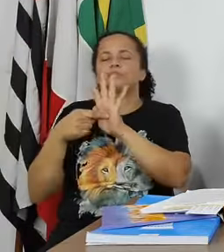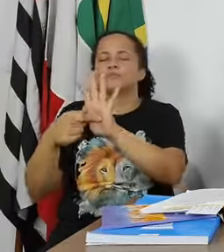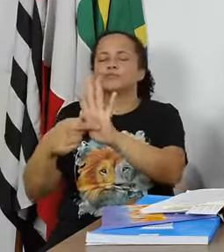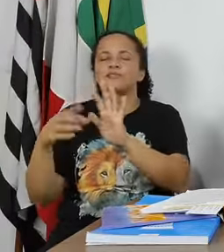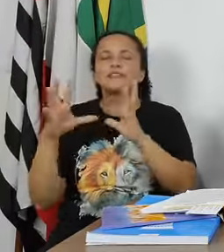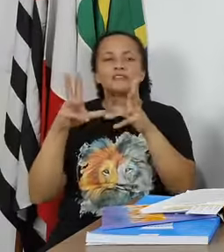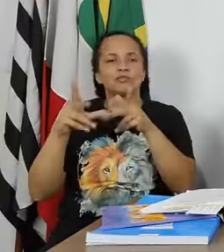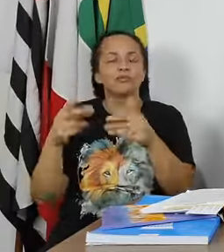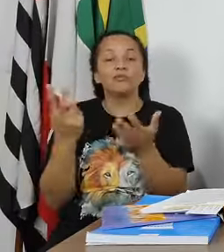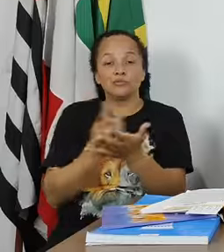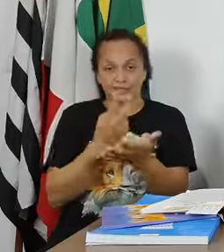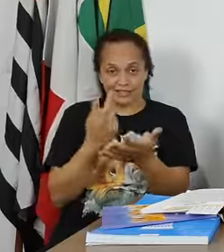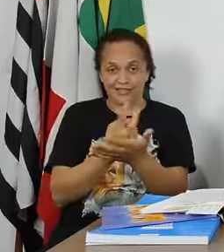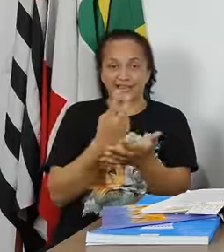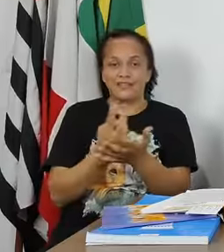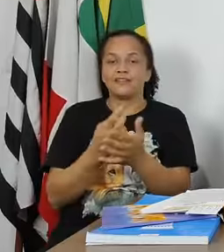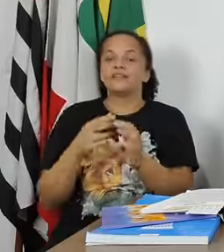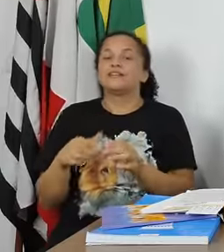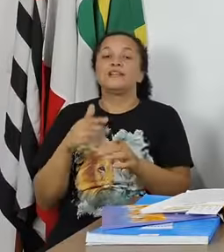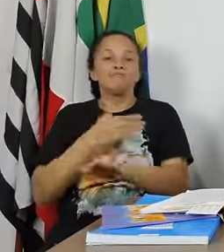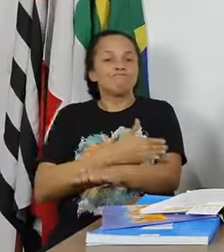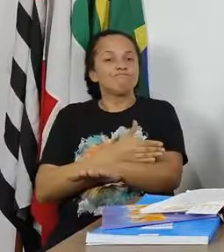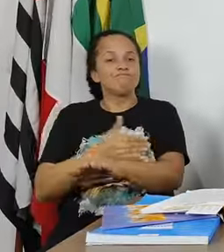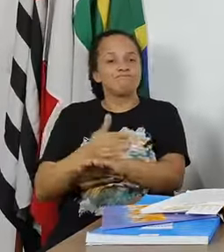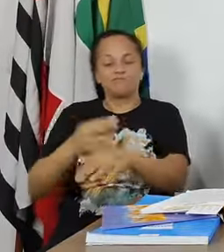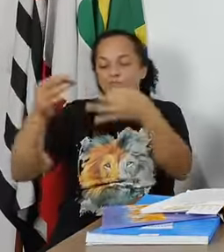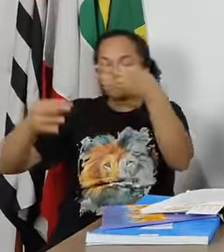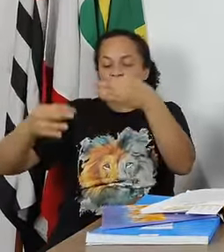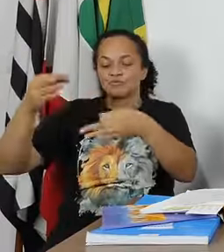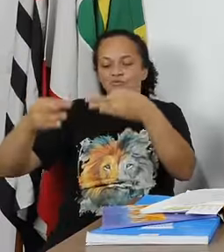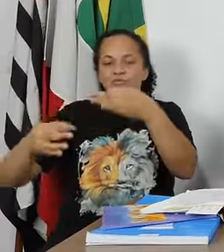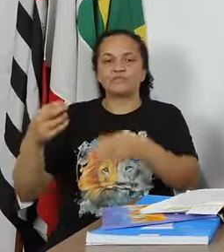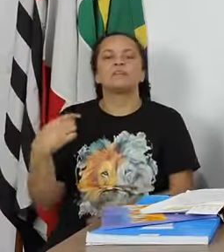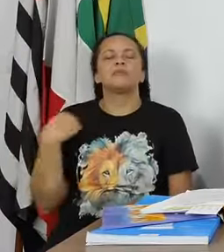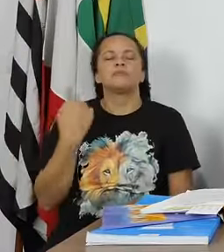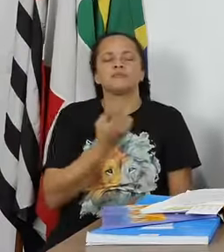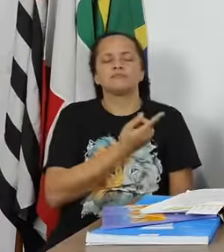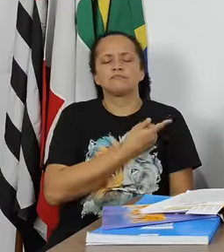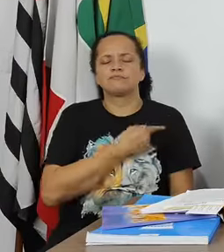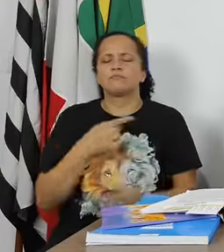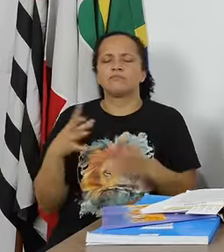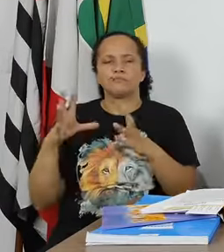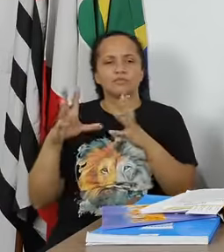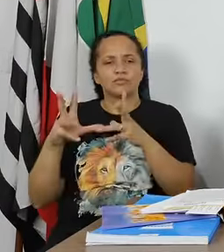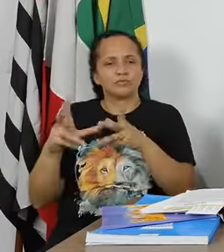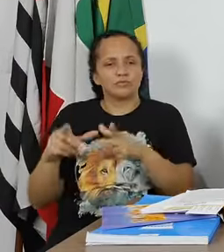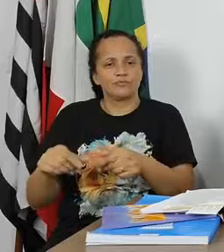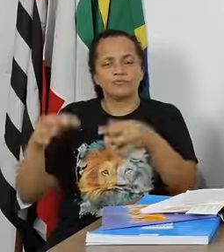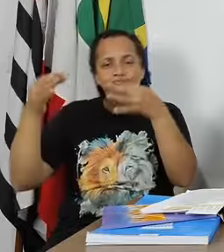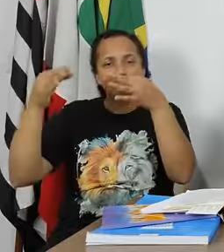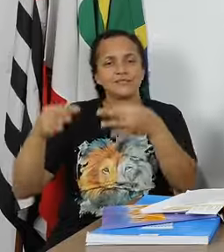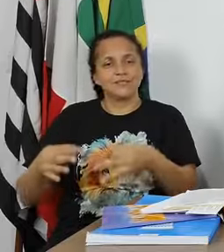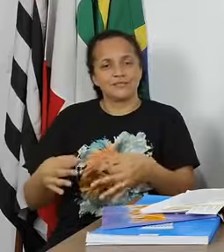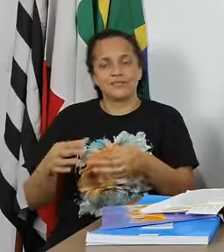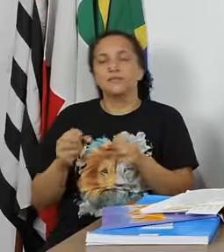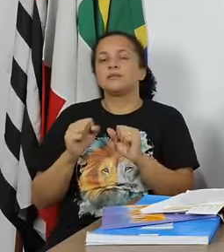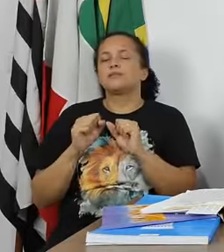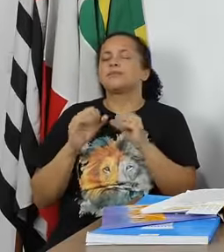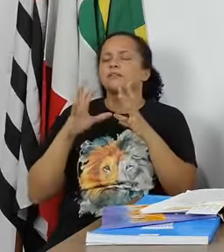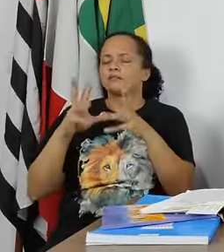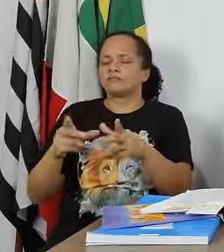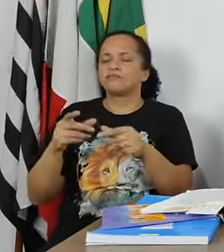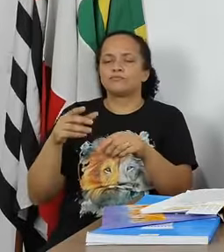correção, para a educação na justiça, a fim de que o homem seja perfeito e perfeitamente habilitado para toda